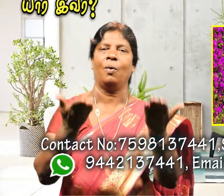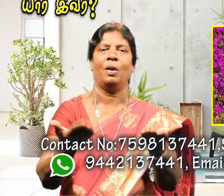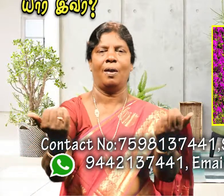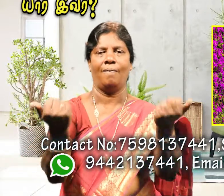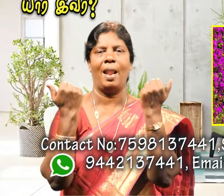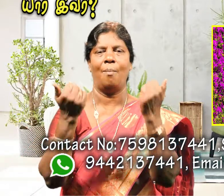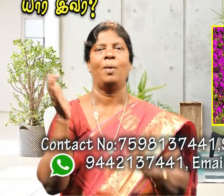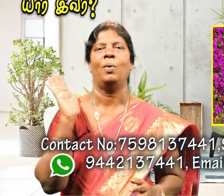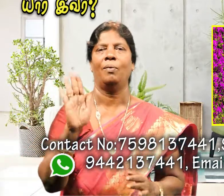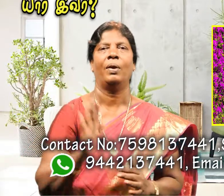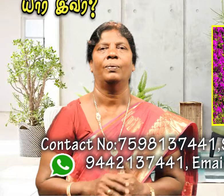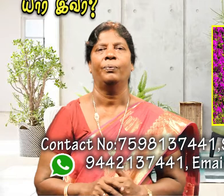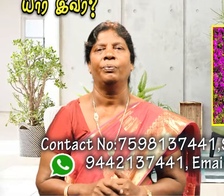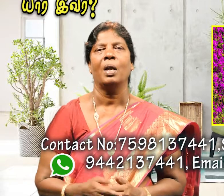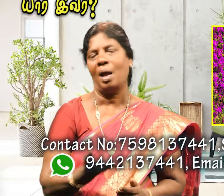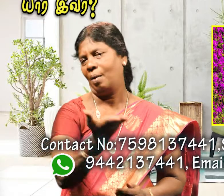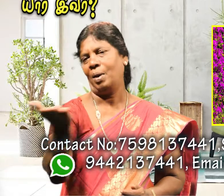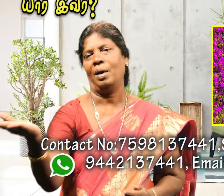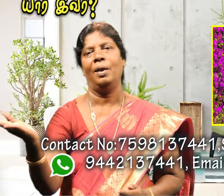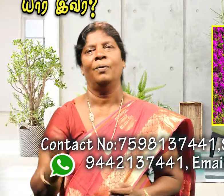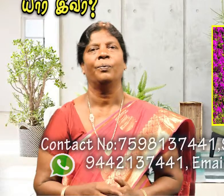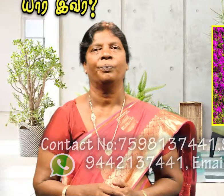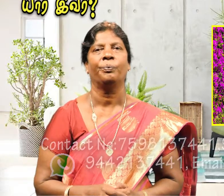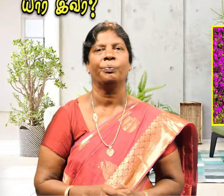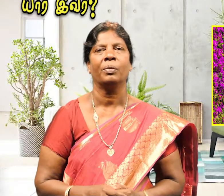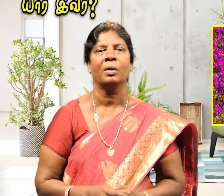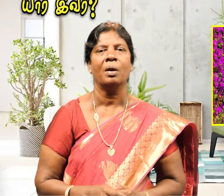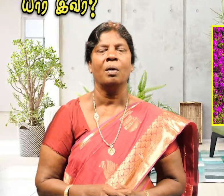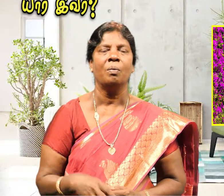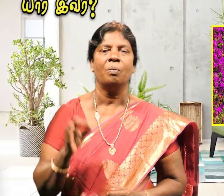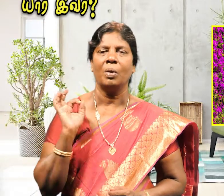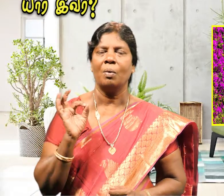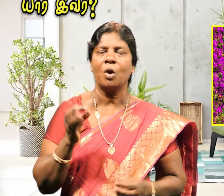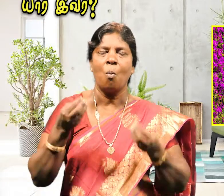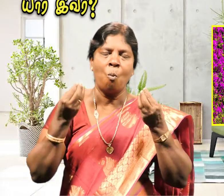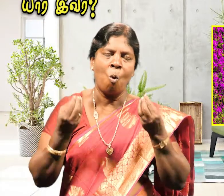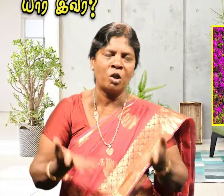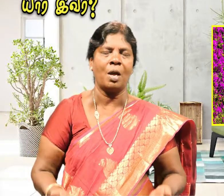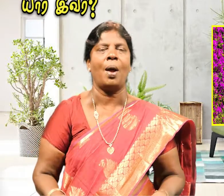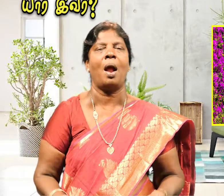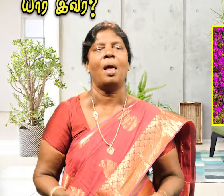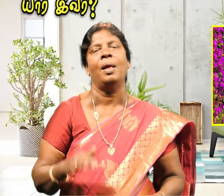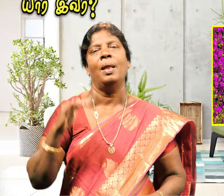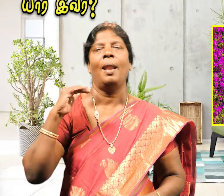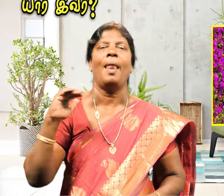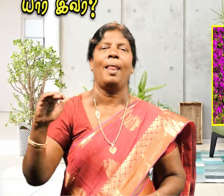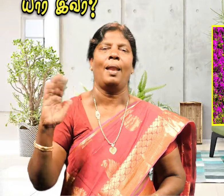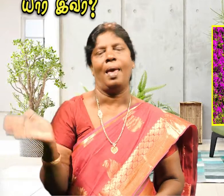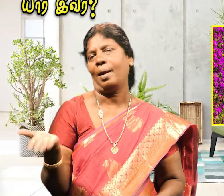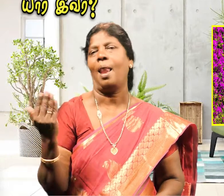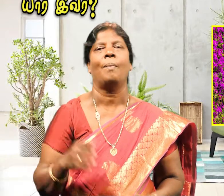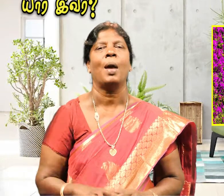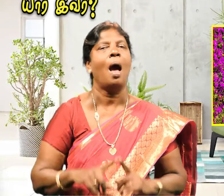கொடுக்க வல்லமை உள்ளவர். நண்பர்களே, மிக மிக மோசமான ஒரு சூழ்நிலையிலே நீங்கள்